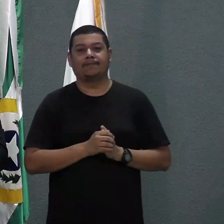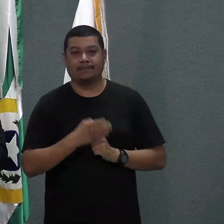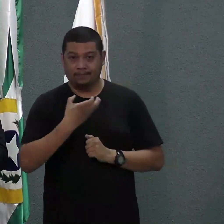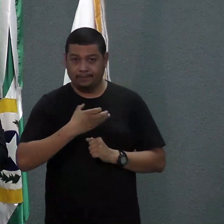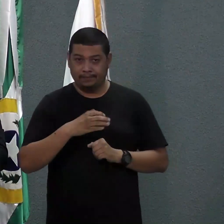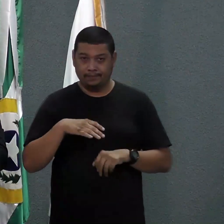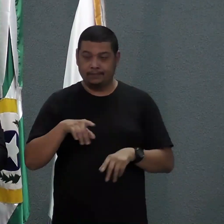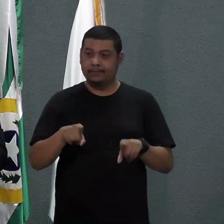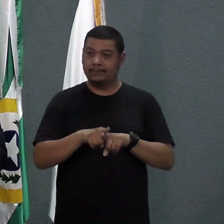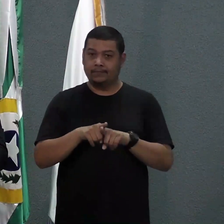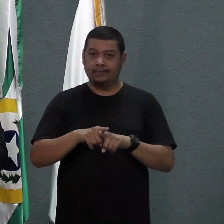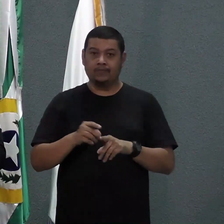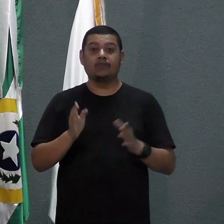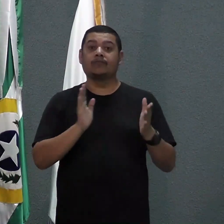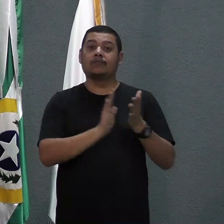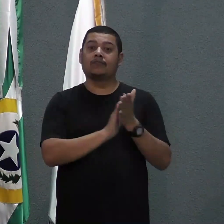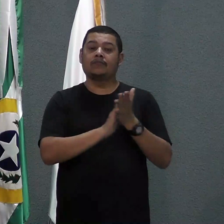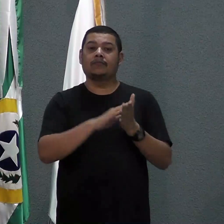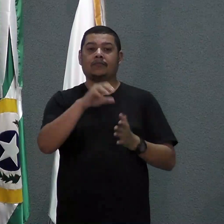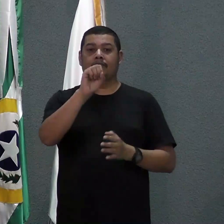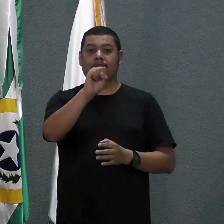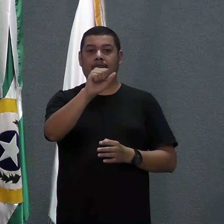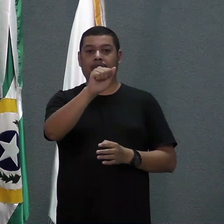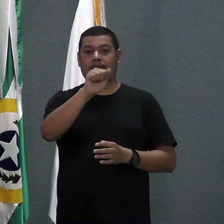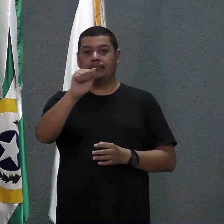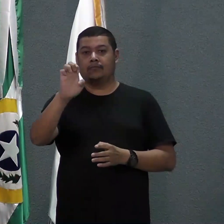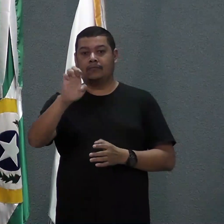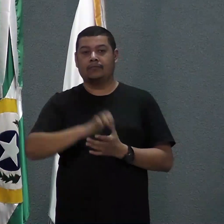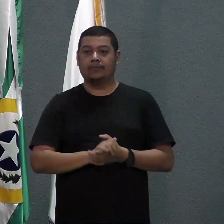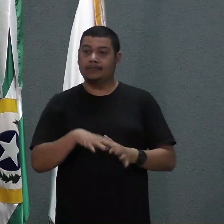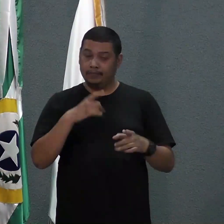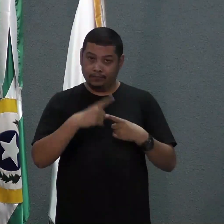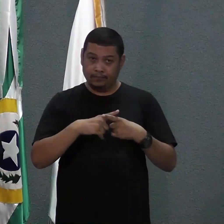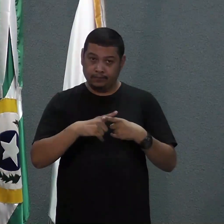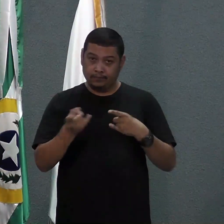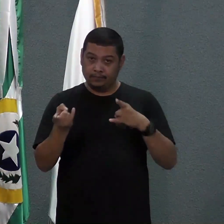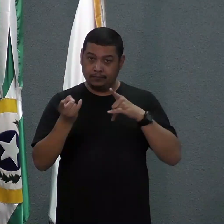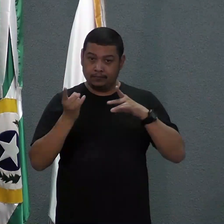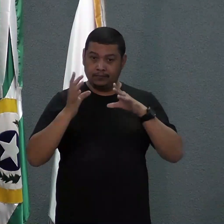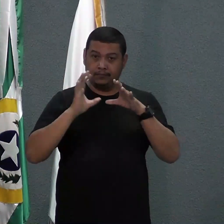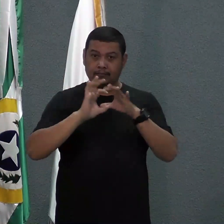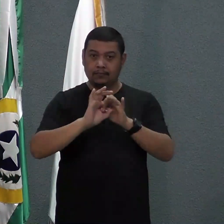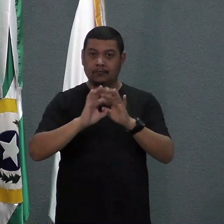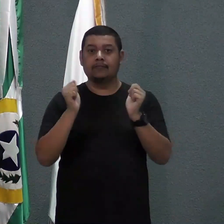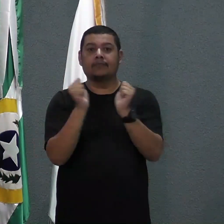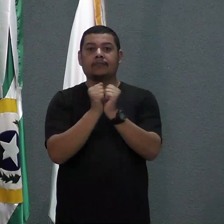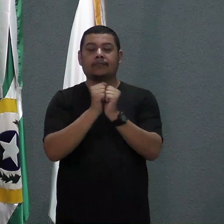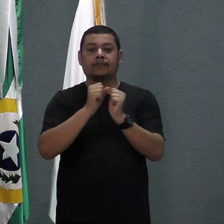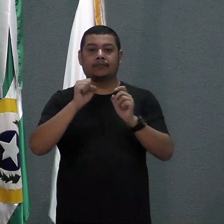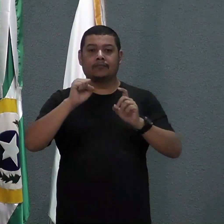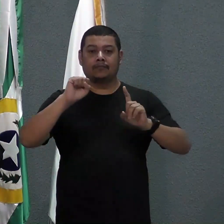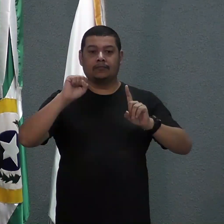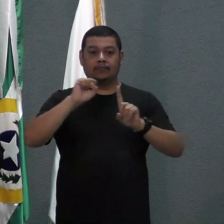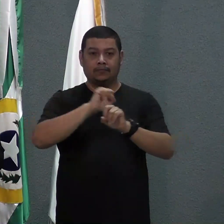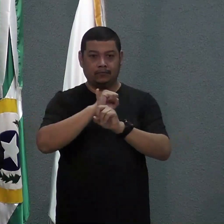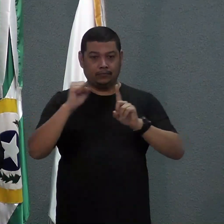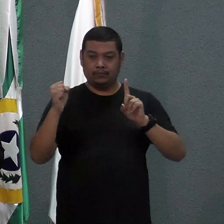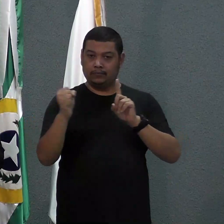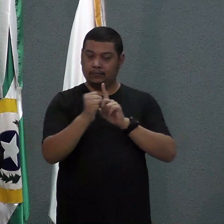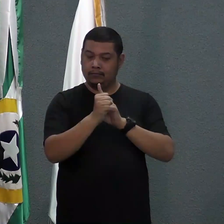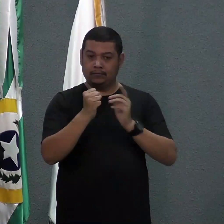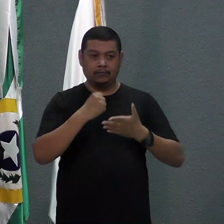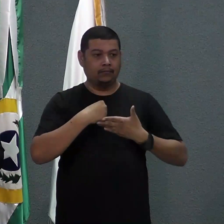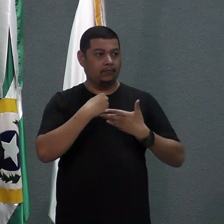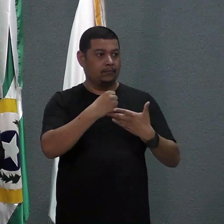Quero aqui também parabenizar o SAAI pela parceria juntamente com a Associação Protetor dos Animais